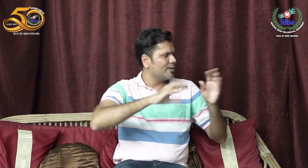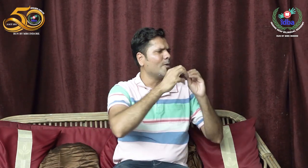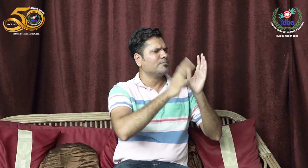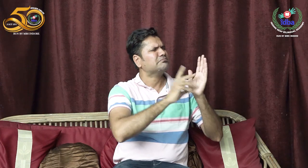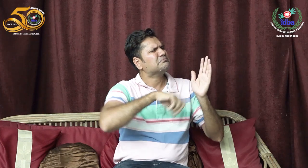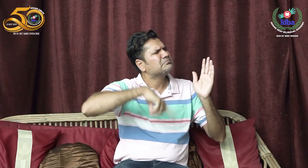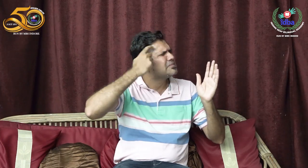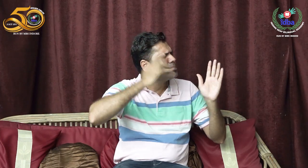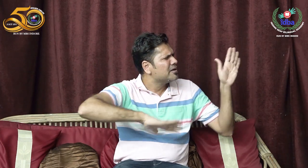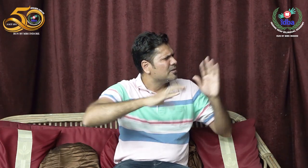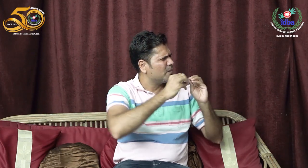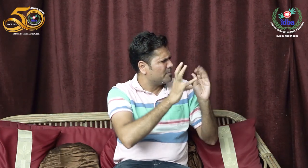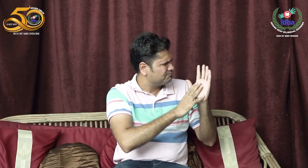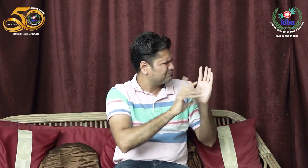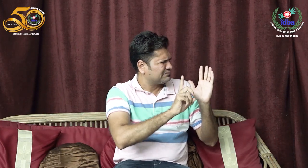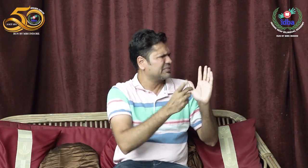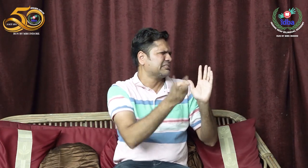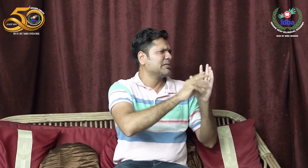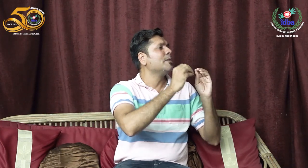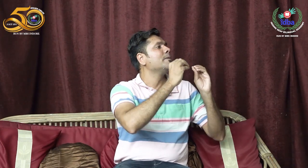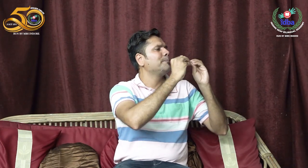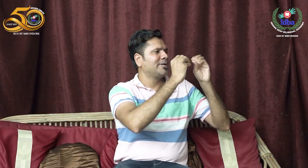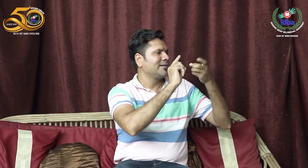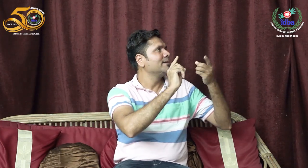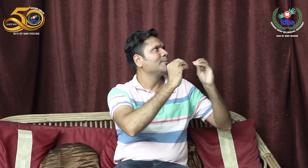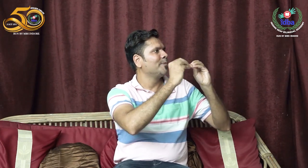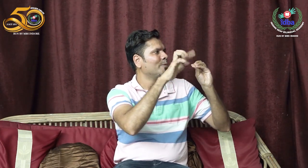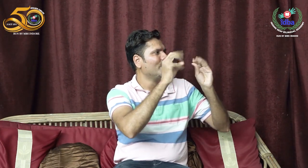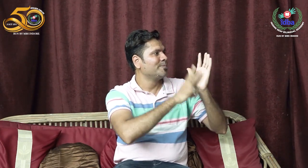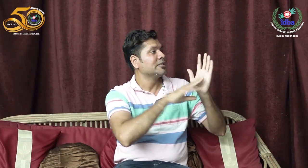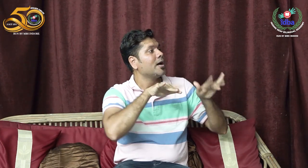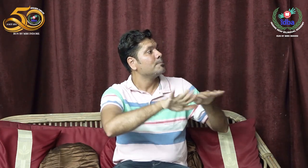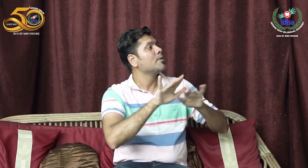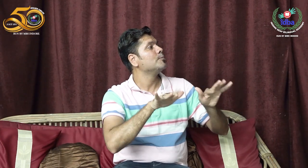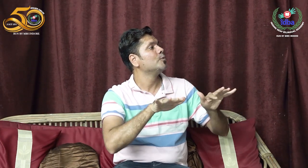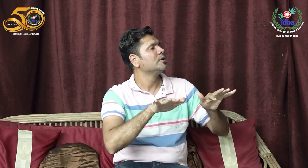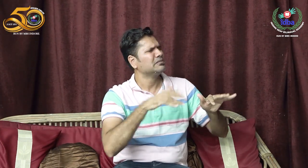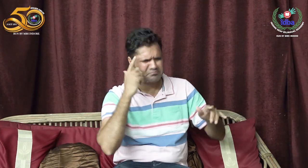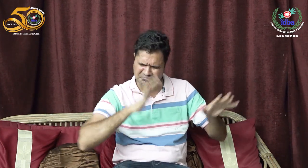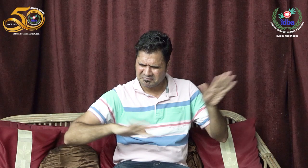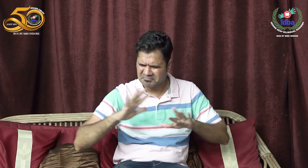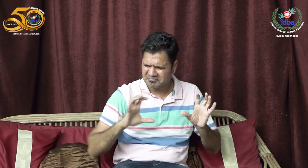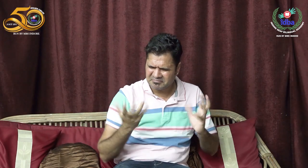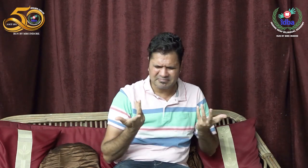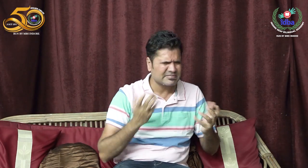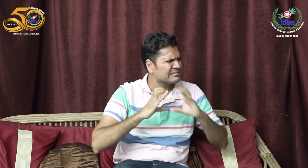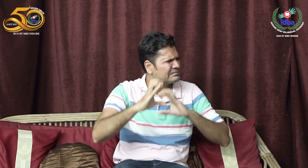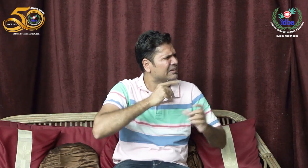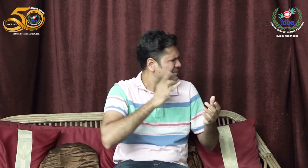तो पहले मुझे लगा था कि बीकॉम, उषा मैम से मैंने बताया था कि मैं बीकॉम करूँगा, तो पर बीकॉम के साथ में उषा मैम ने कहा था कंप्यूटर भी करो। तो मैंने